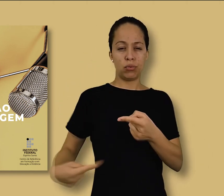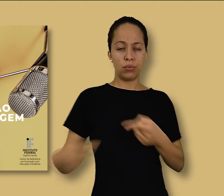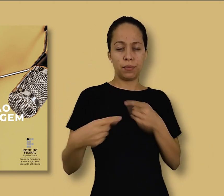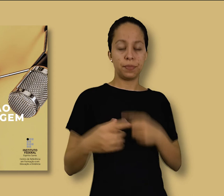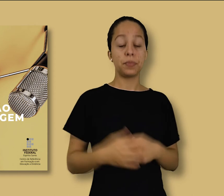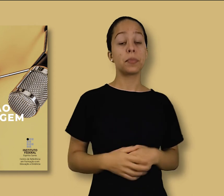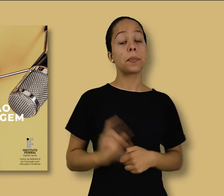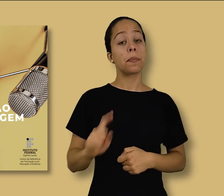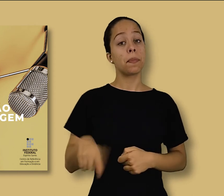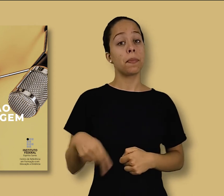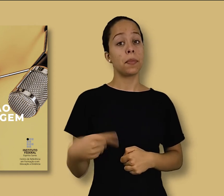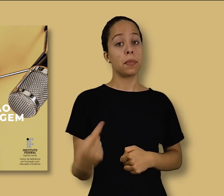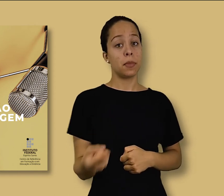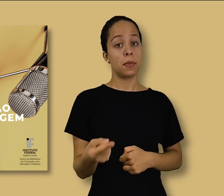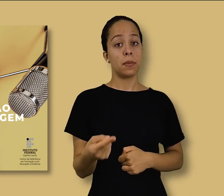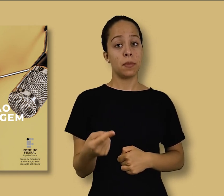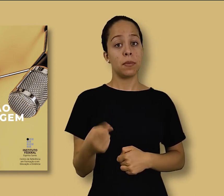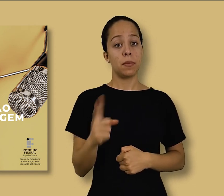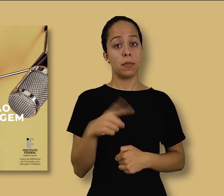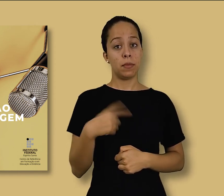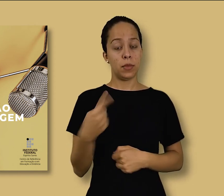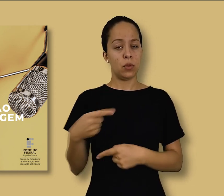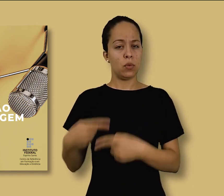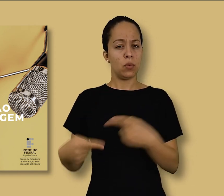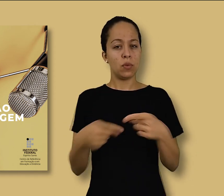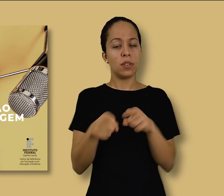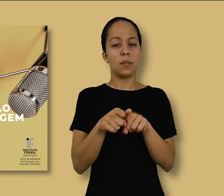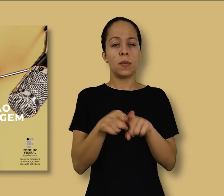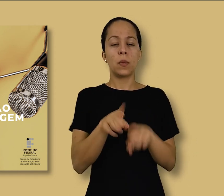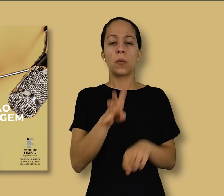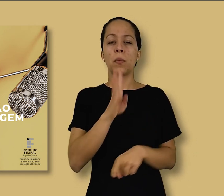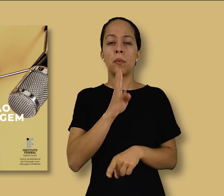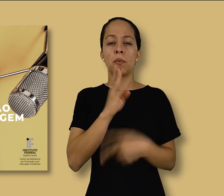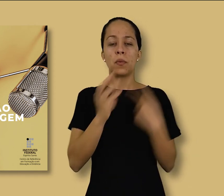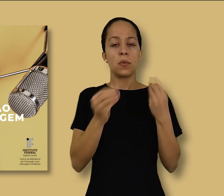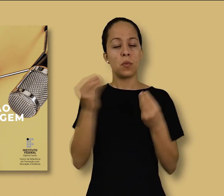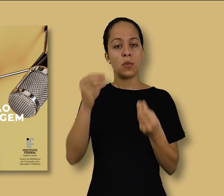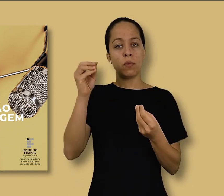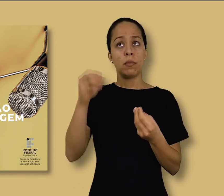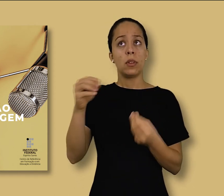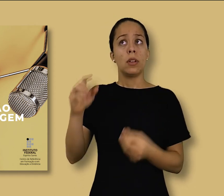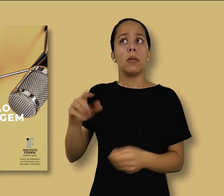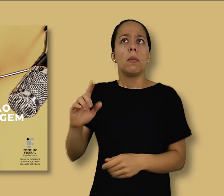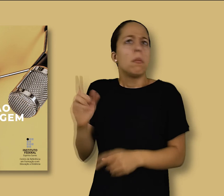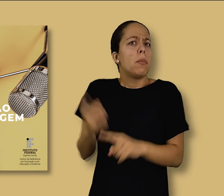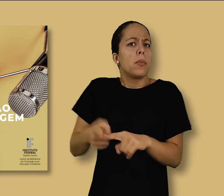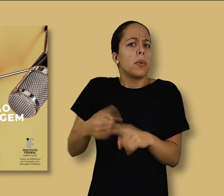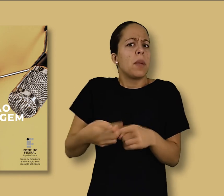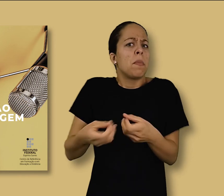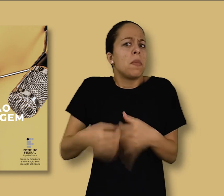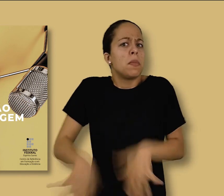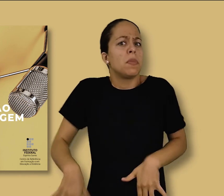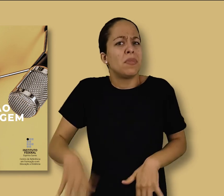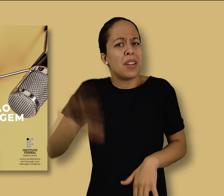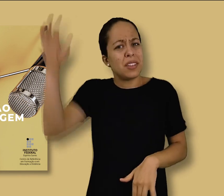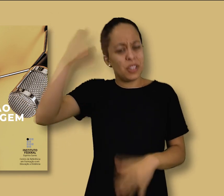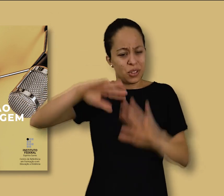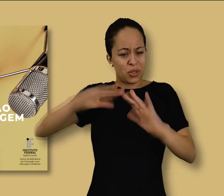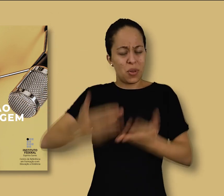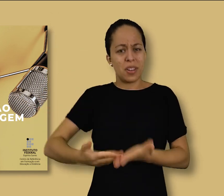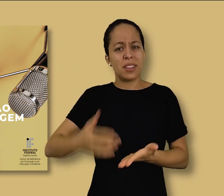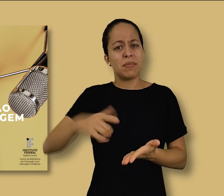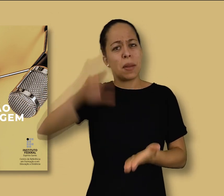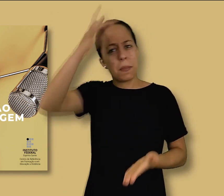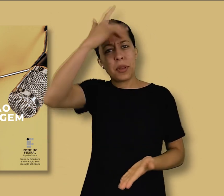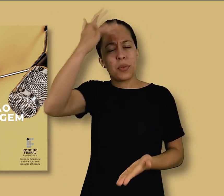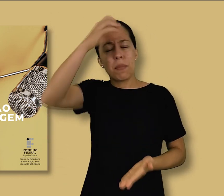para que a gente é aprofunde as discussões sobre a patologização da aprendizagem depois na sequência nós